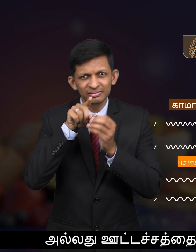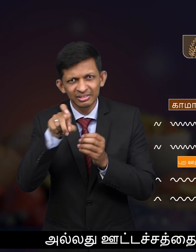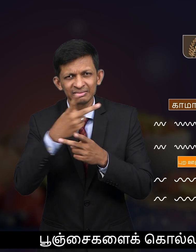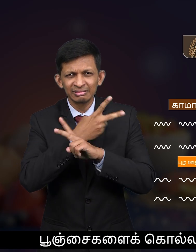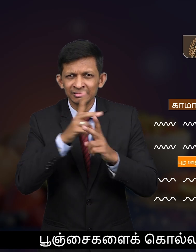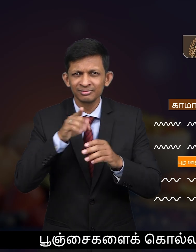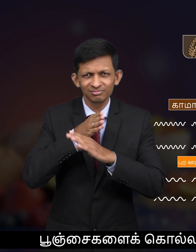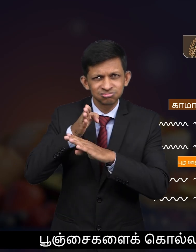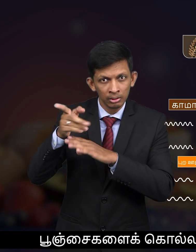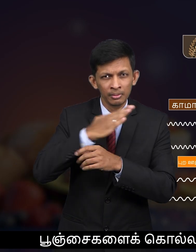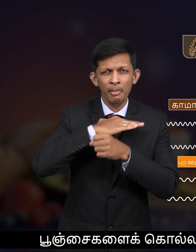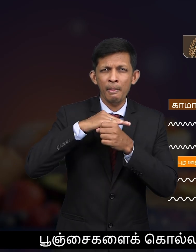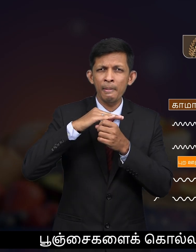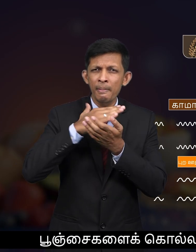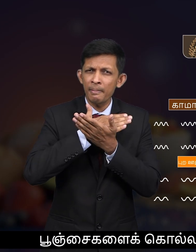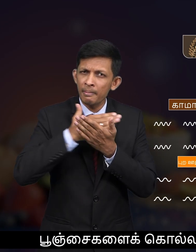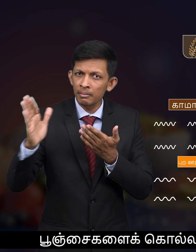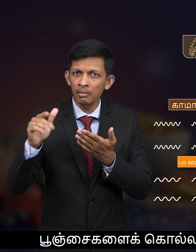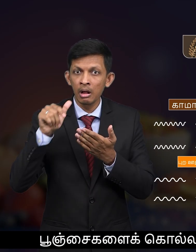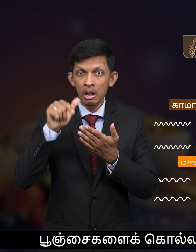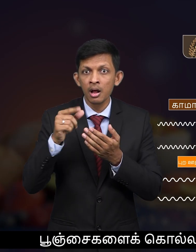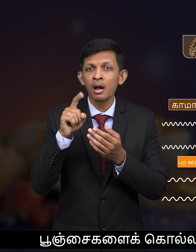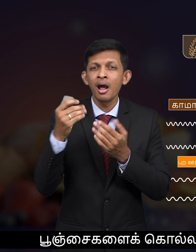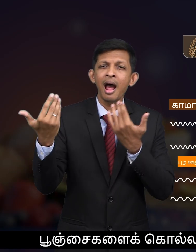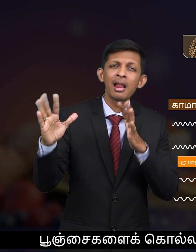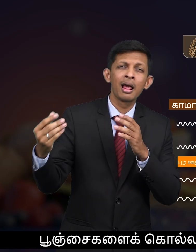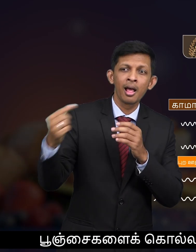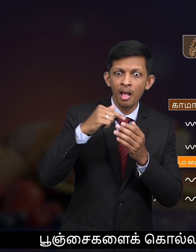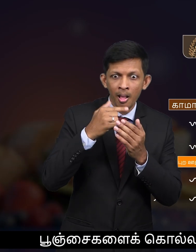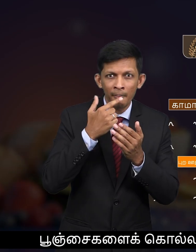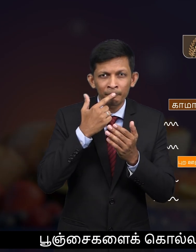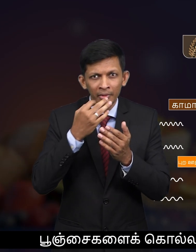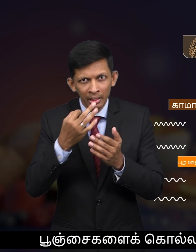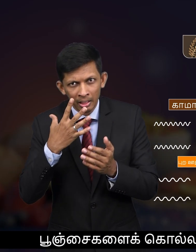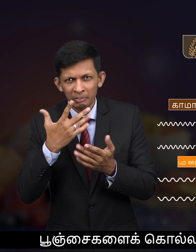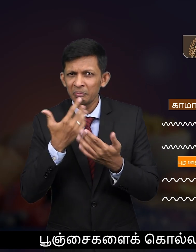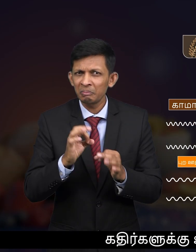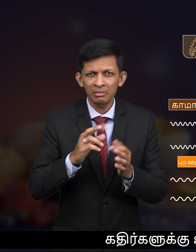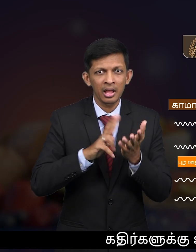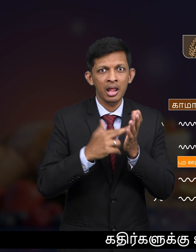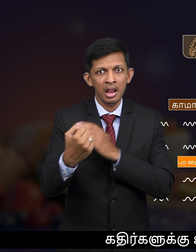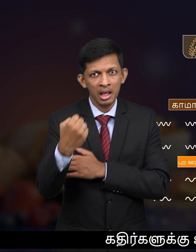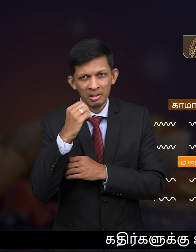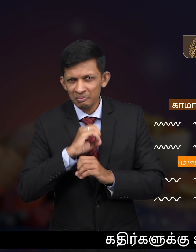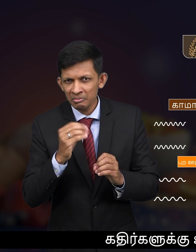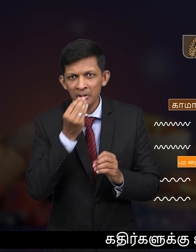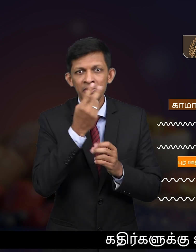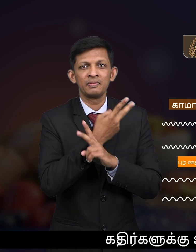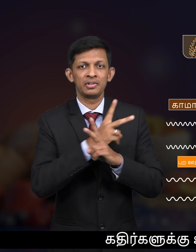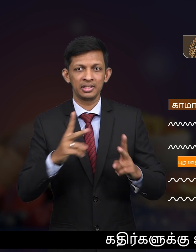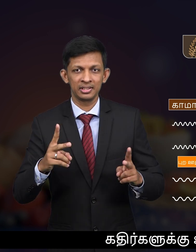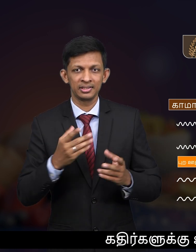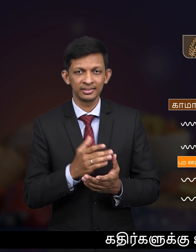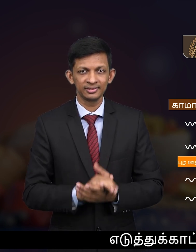பாக்டீரியா மற்றும் பூஞ்சைகளை கொல்ல காமா கதிர்கள் அல்லது புற ஊதா கதிர்களுக்கு உணவு வெளிப்படுகிறது.